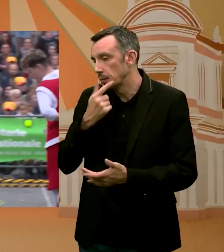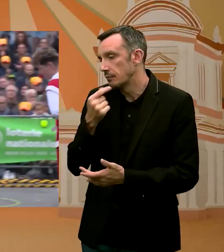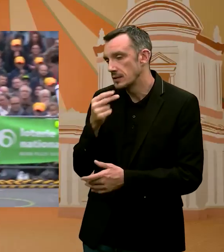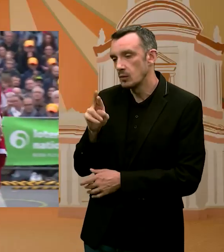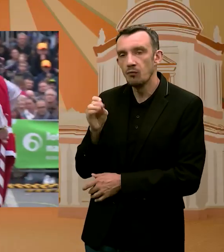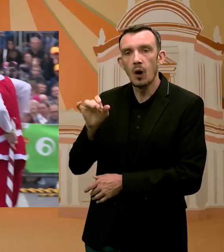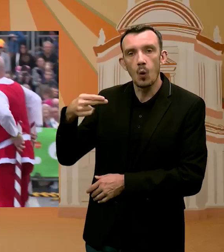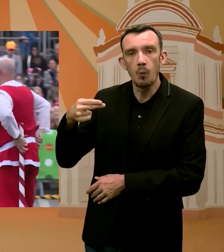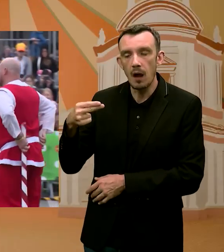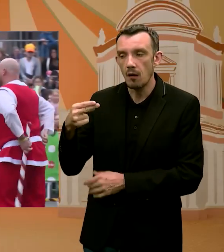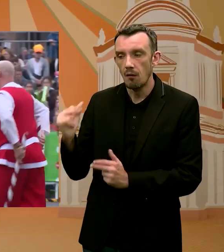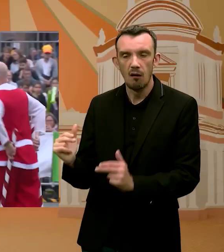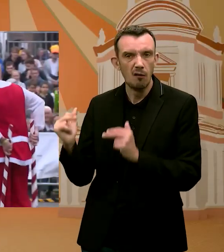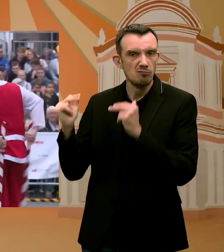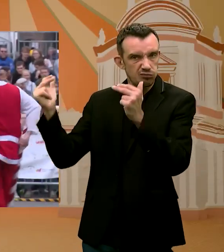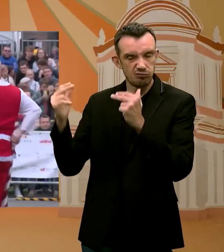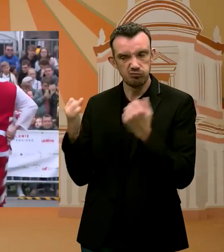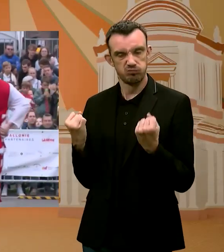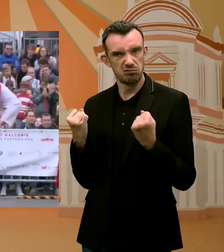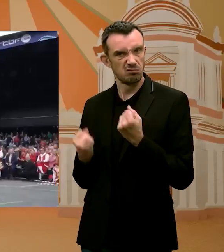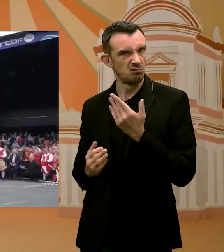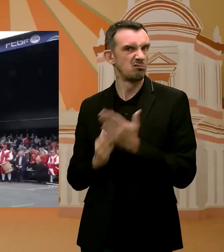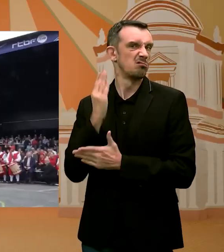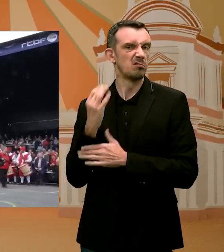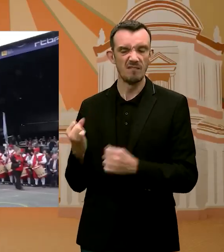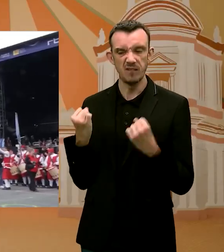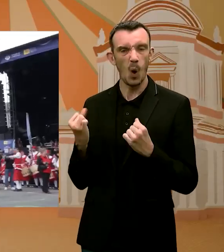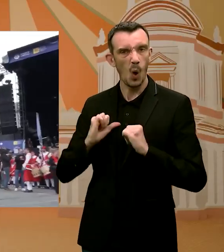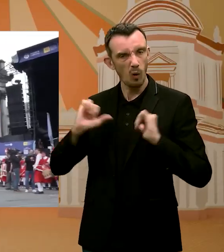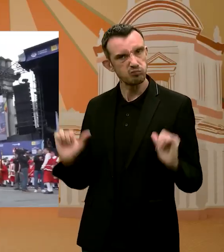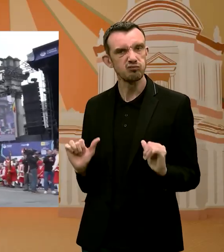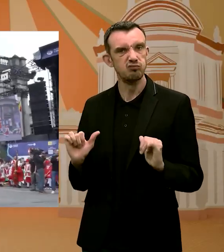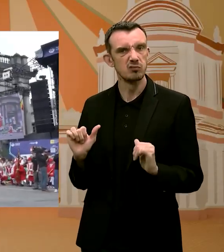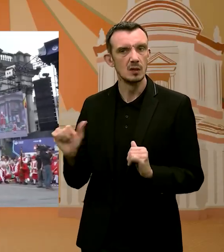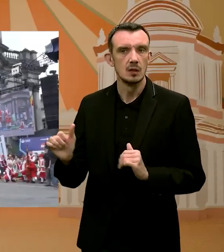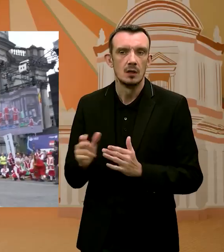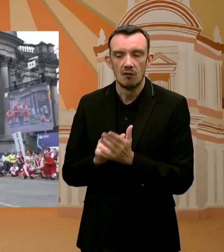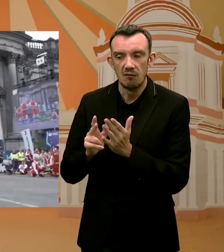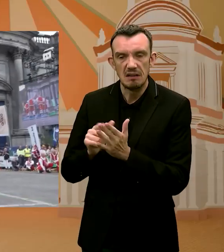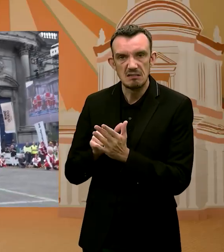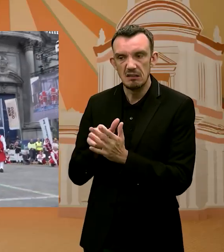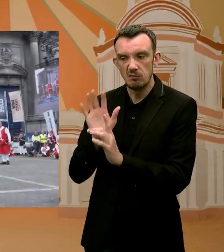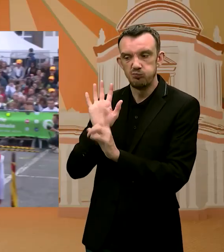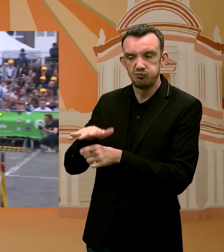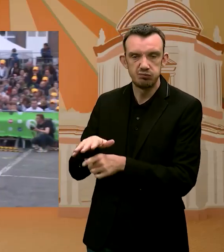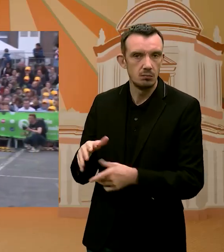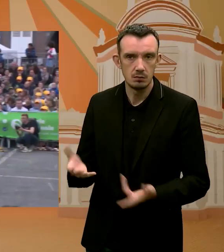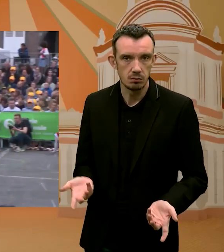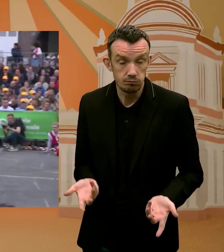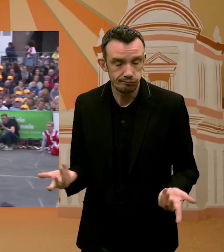Avresse. Il est super fort. Et là, ils vont essayer de le descendre et je pense qu'après, ils vont essayer